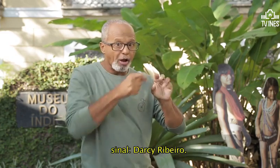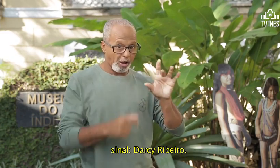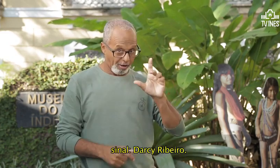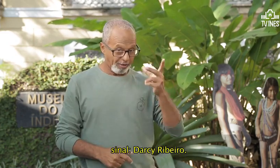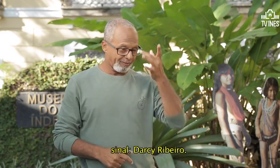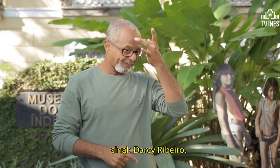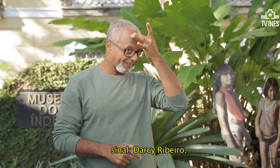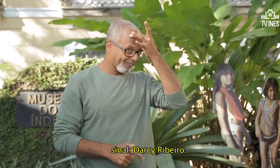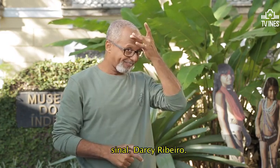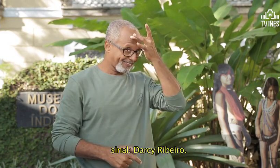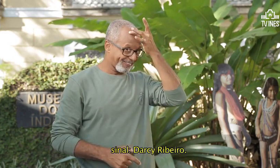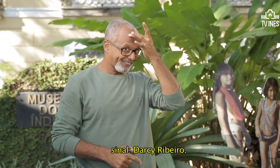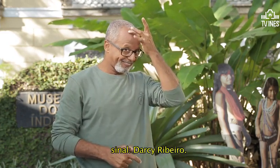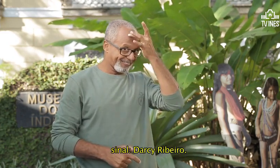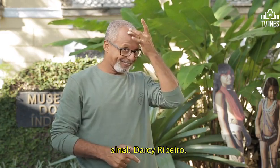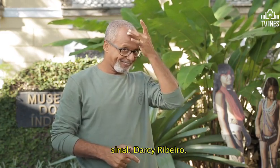Sinal Darcy Ribeiro.